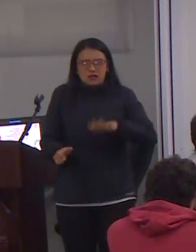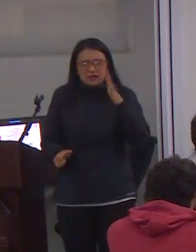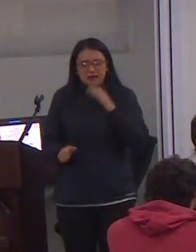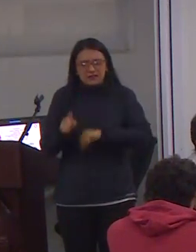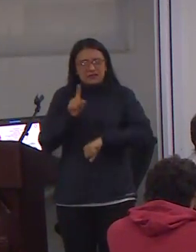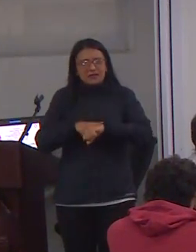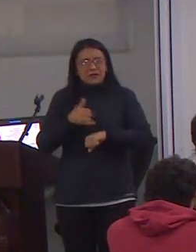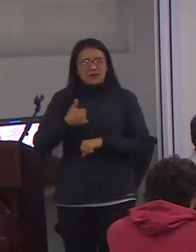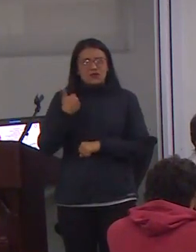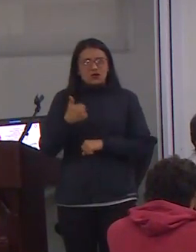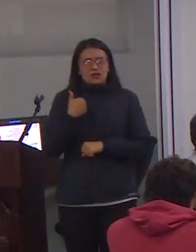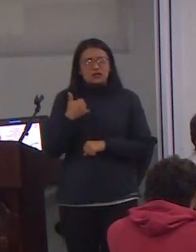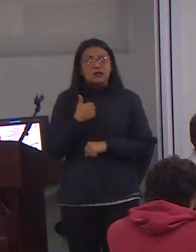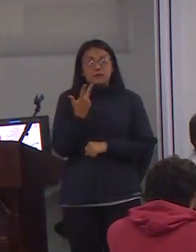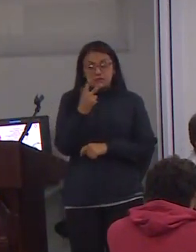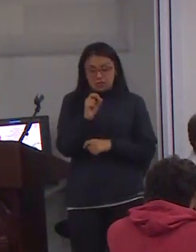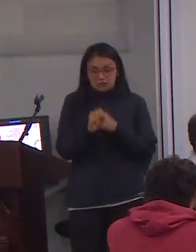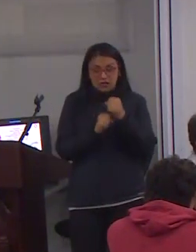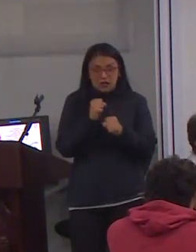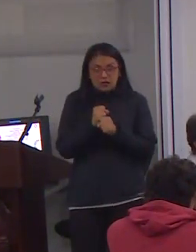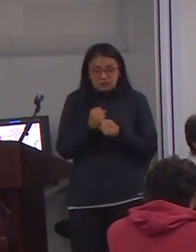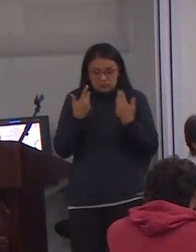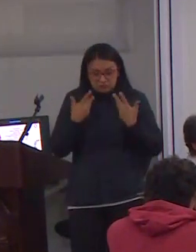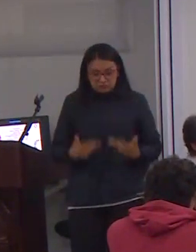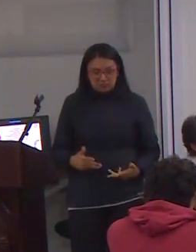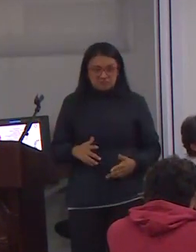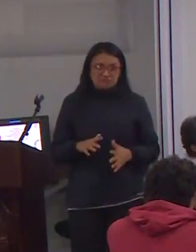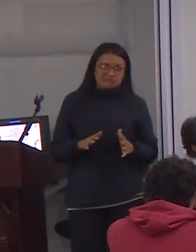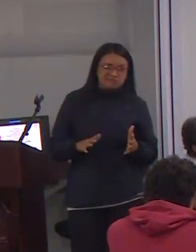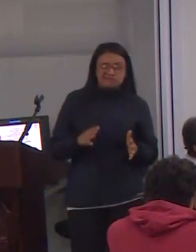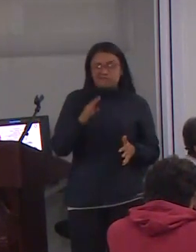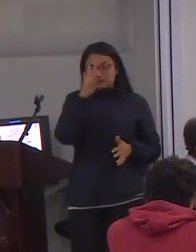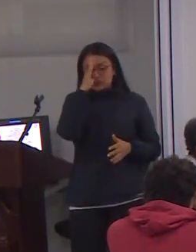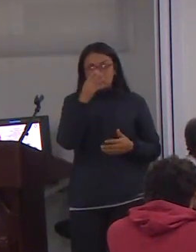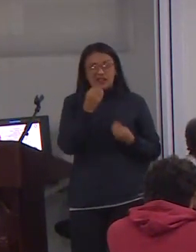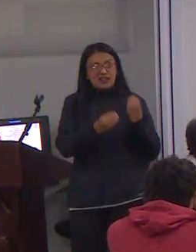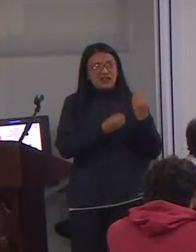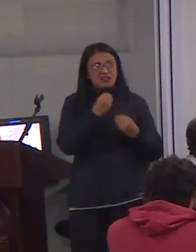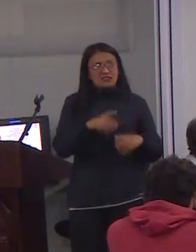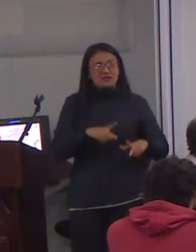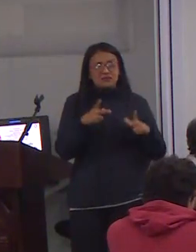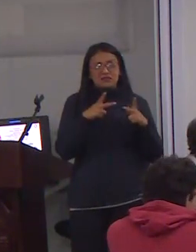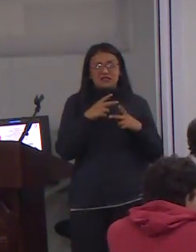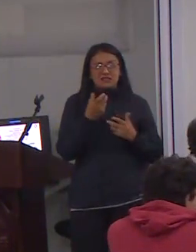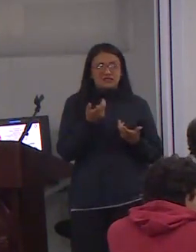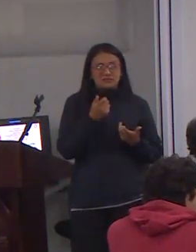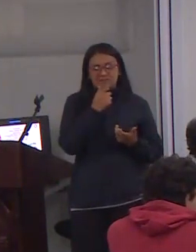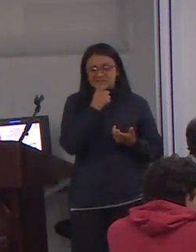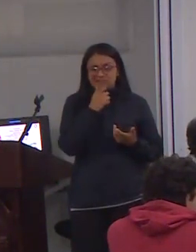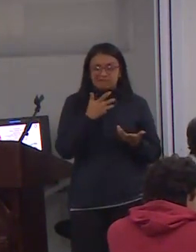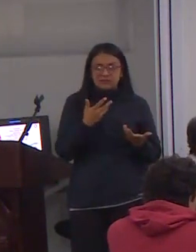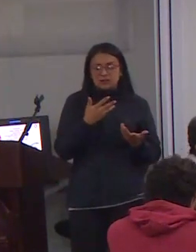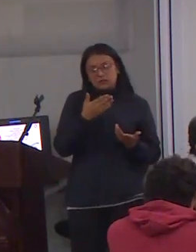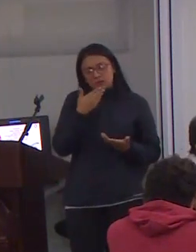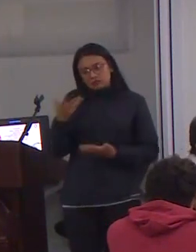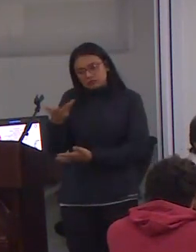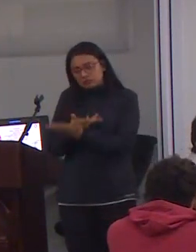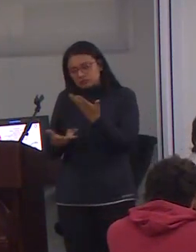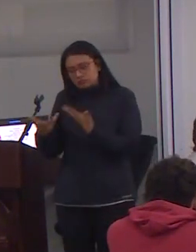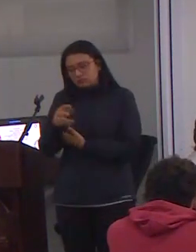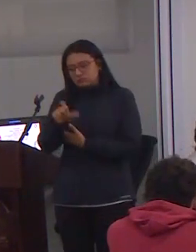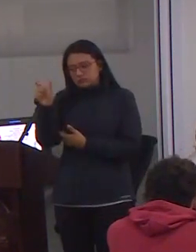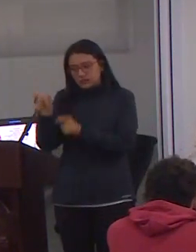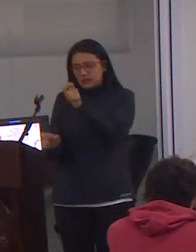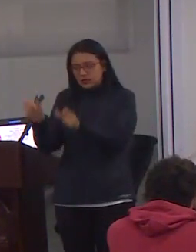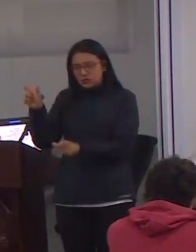época de la adolescencia uno a los 20 años pues todavía no está seguro que quiere hacer en la vida entonces pues por qué no compartir con el